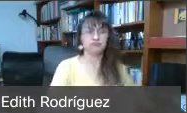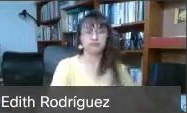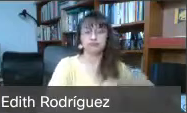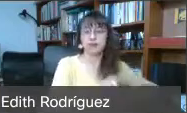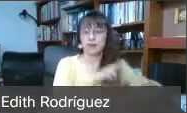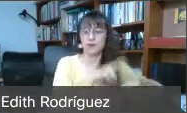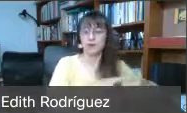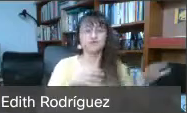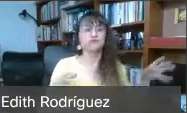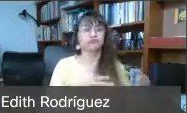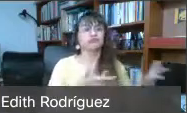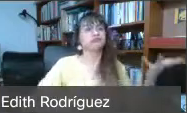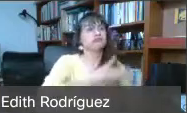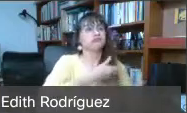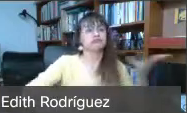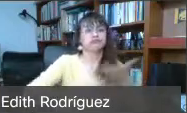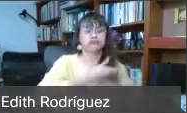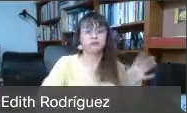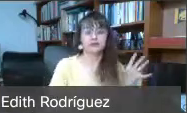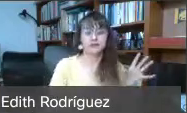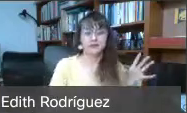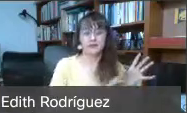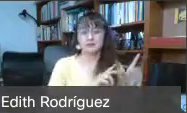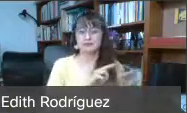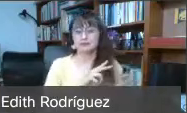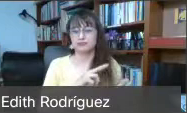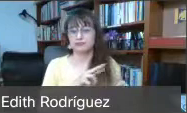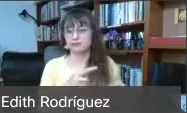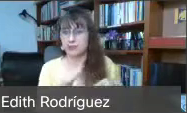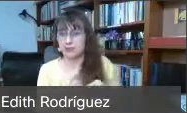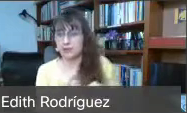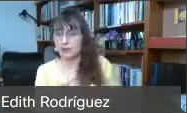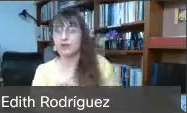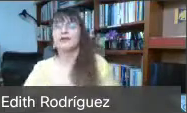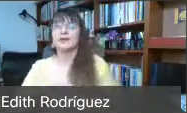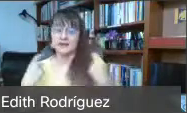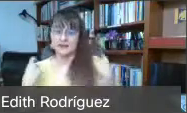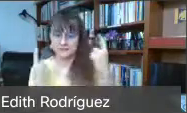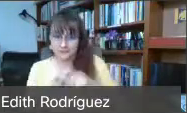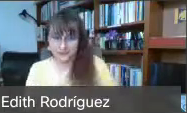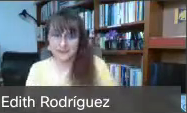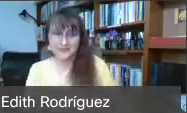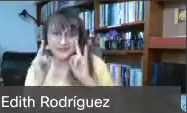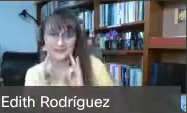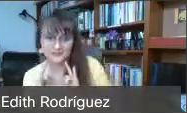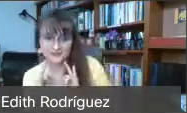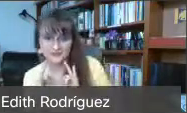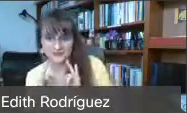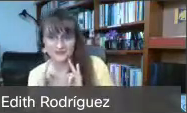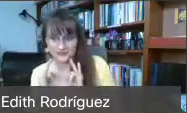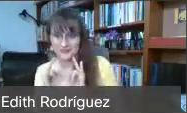La lengua de señas se va adquiriendo de manera natural, desde un referente visual, con ella se interactúa y cuando